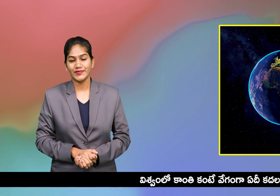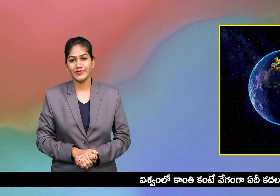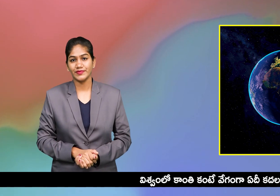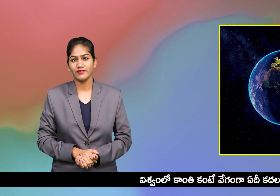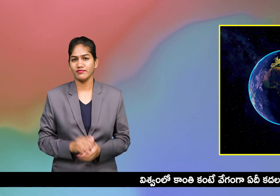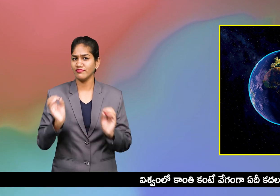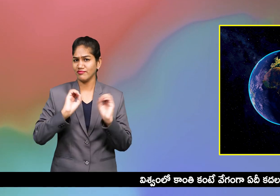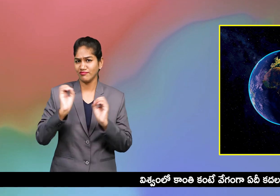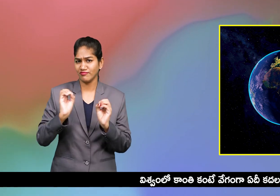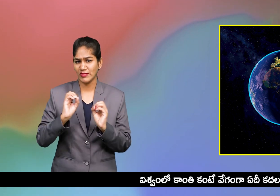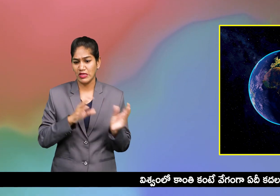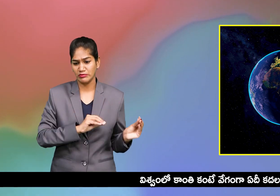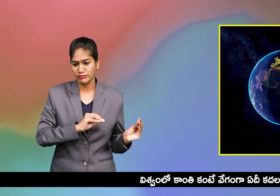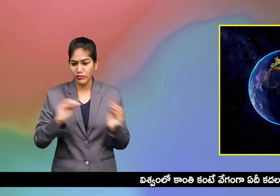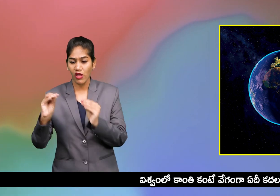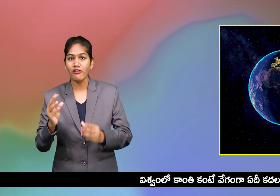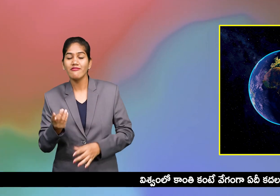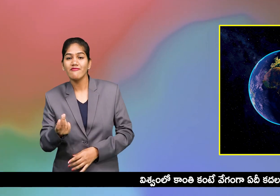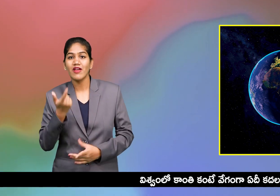విశ్వంలో కాంతి కంటే వేగంగా ఏదీ కదలదు.